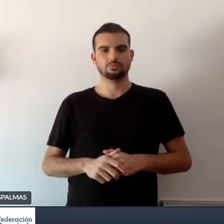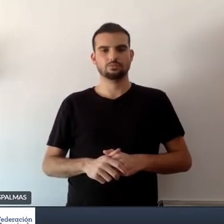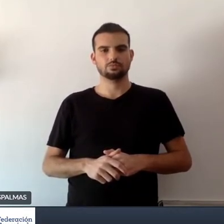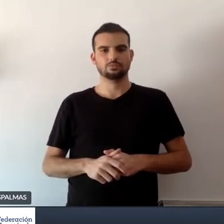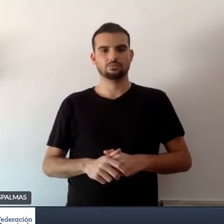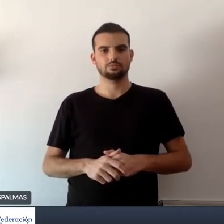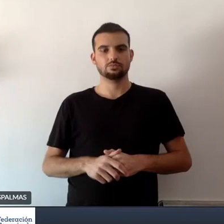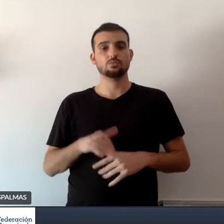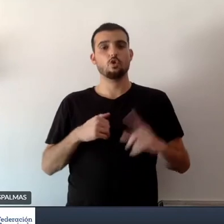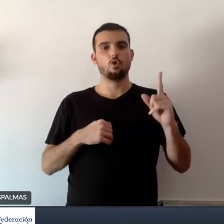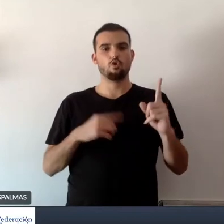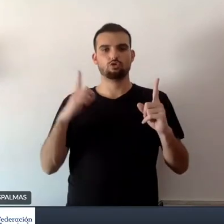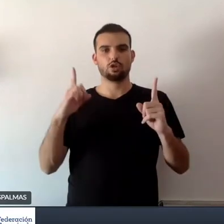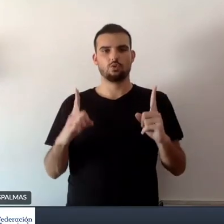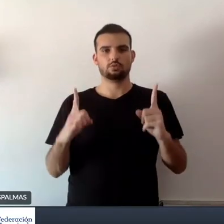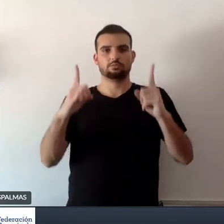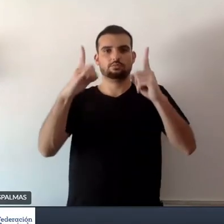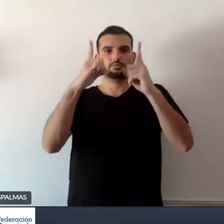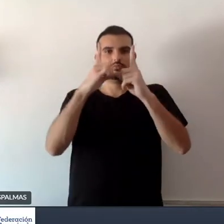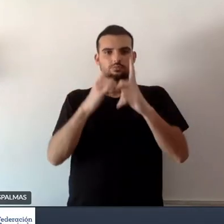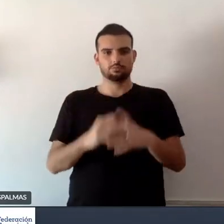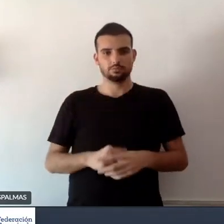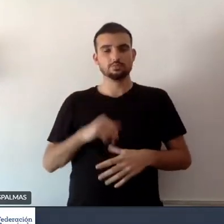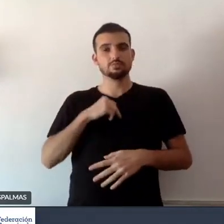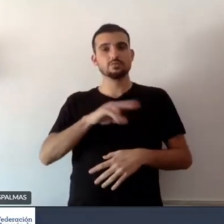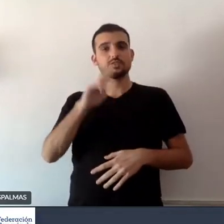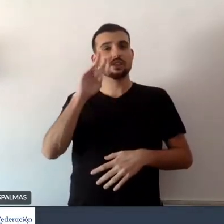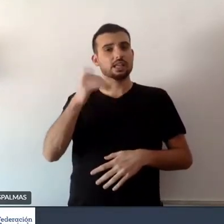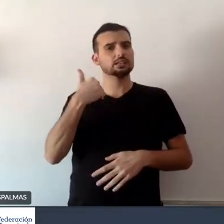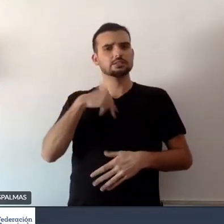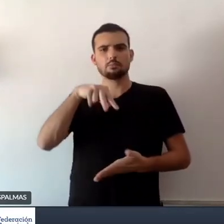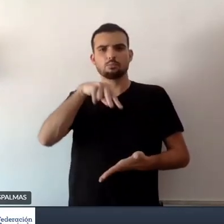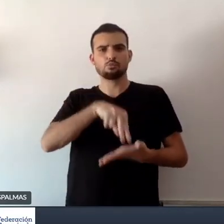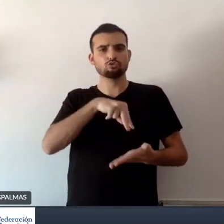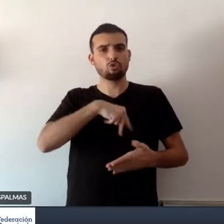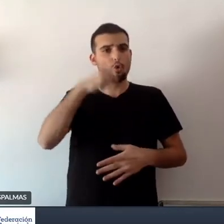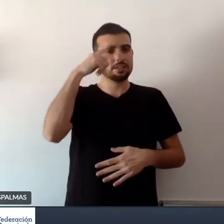Uno contra uno. Fijaos, Sermadini ya está en posición de rebote.